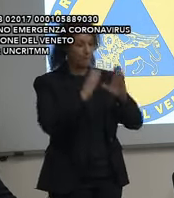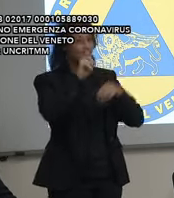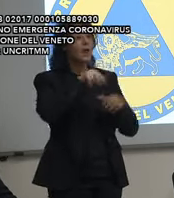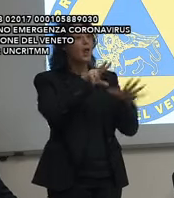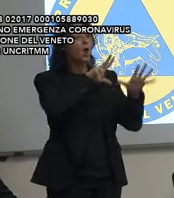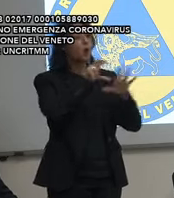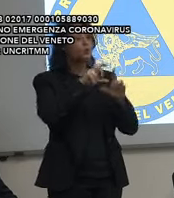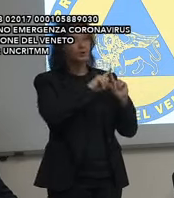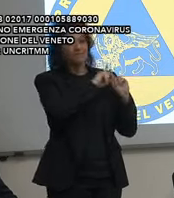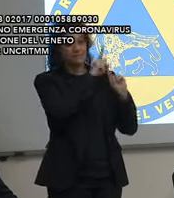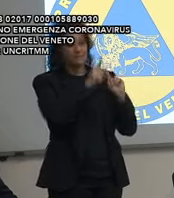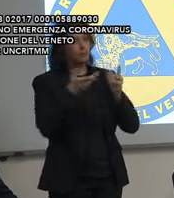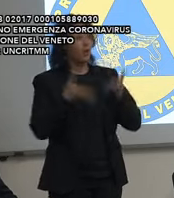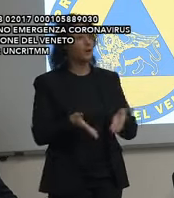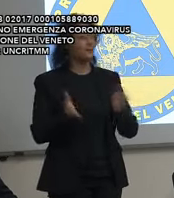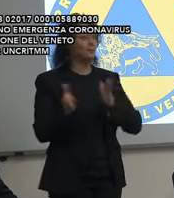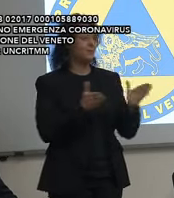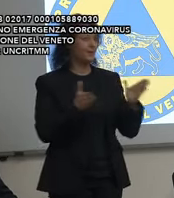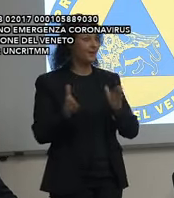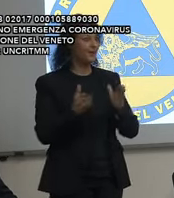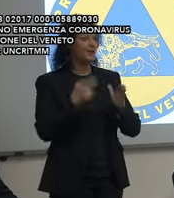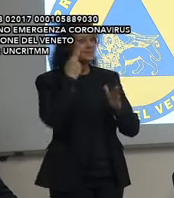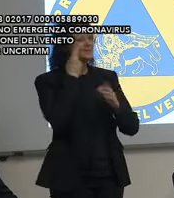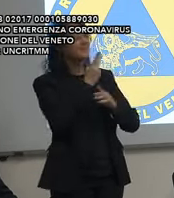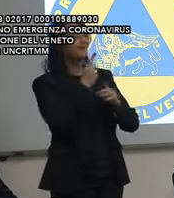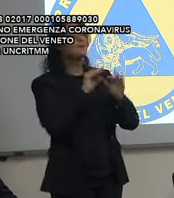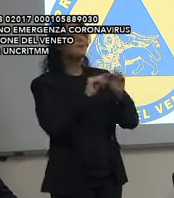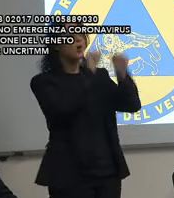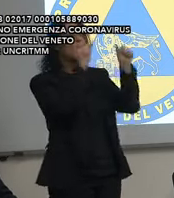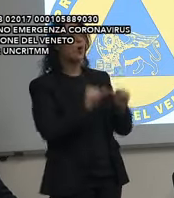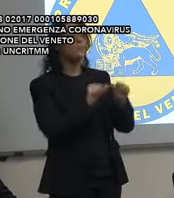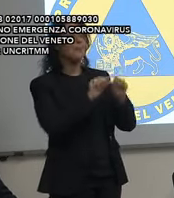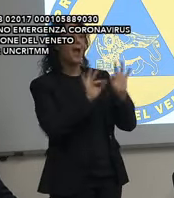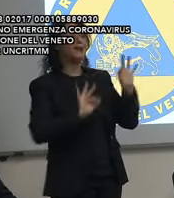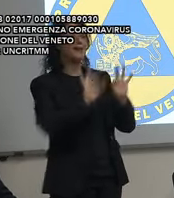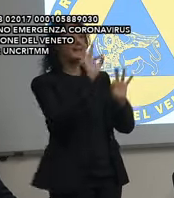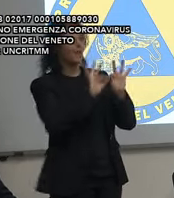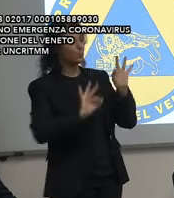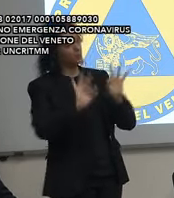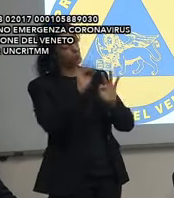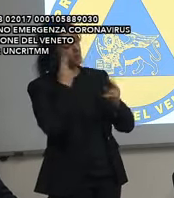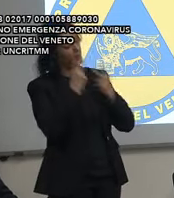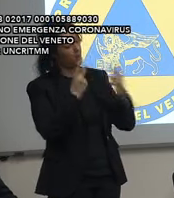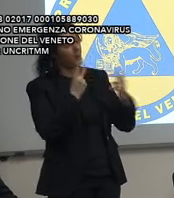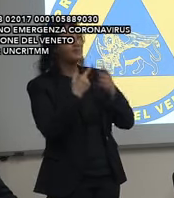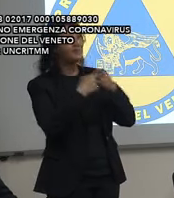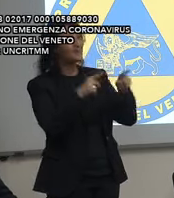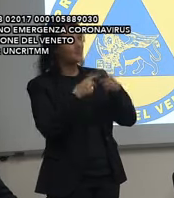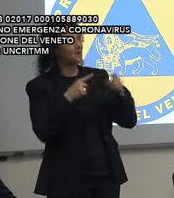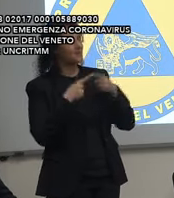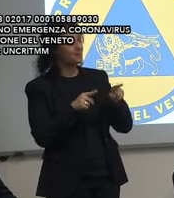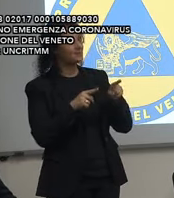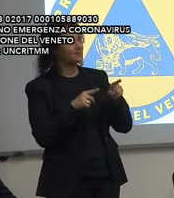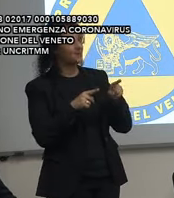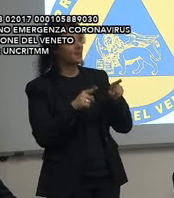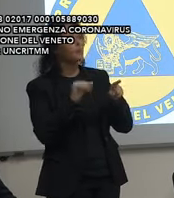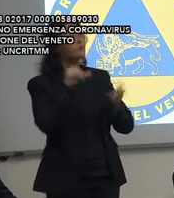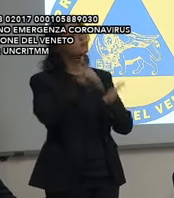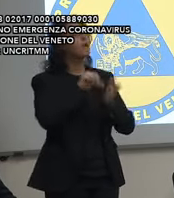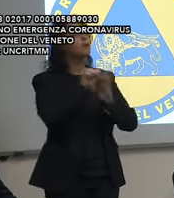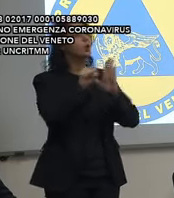a questo secolo, e quindi le diverse architetture che si inseriscono nel centro storico. E se la